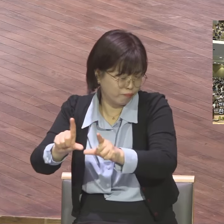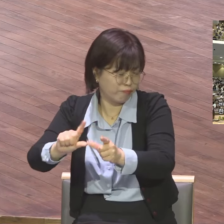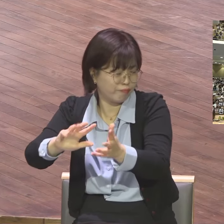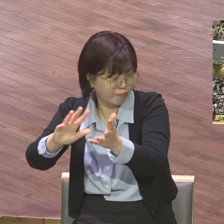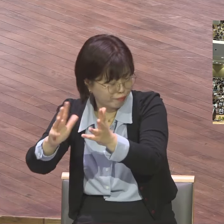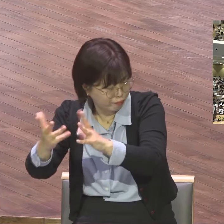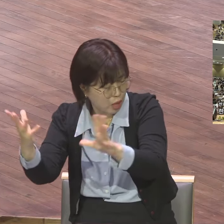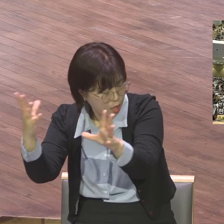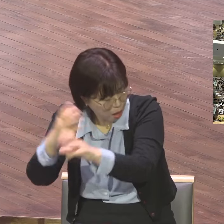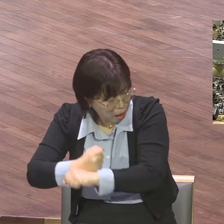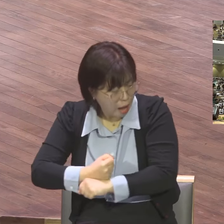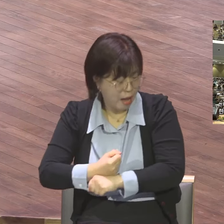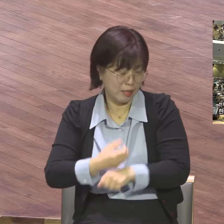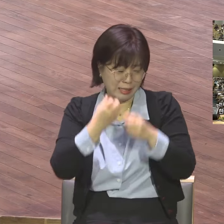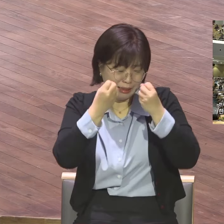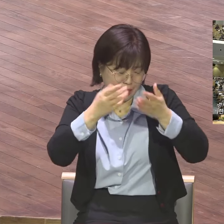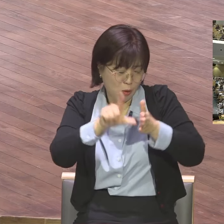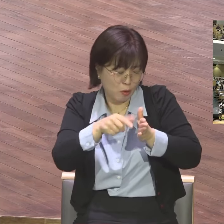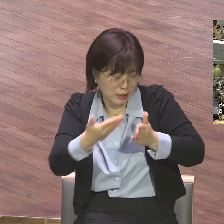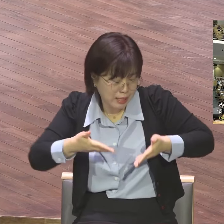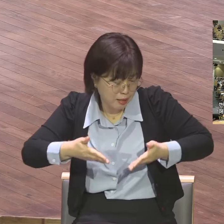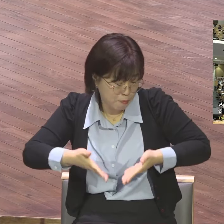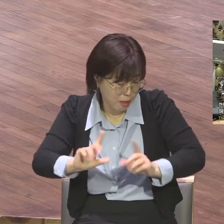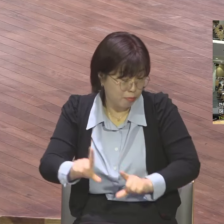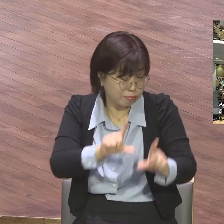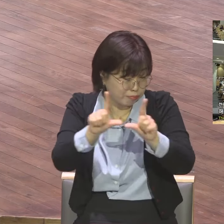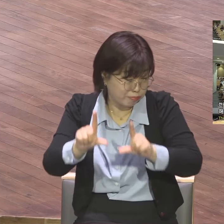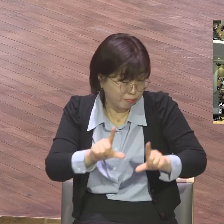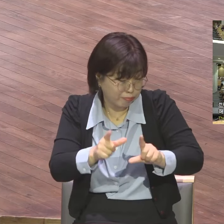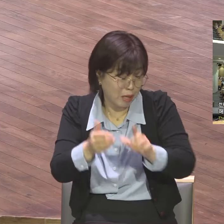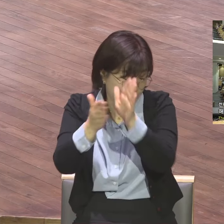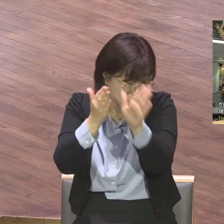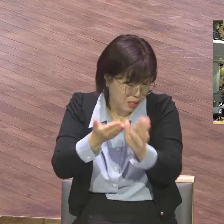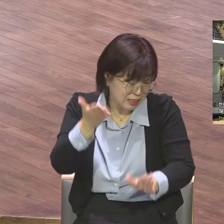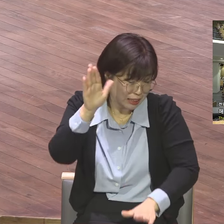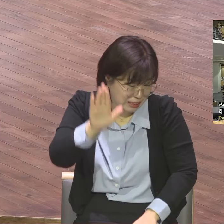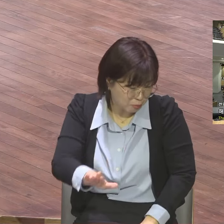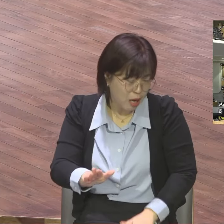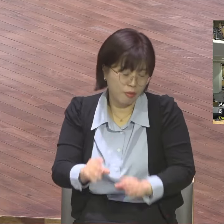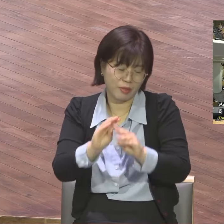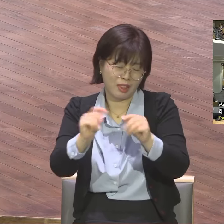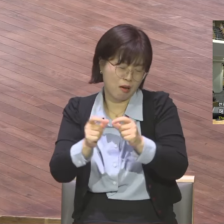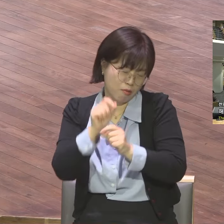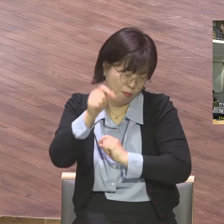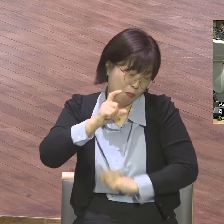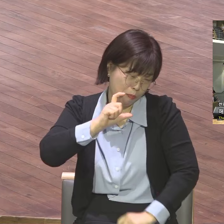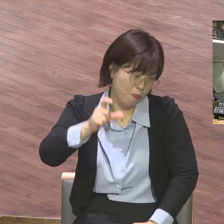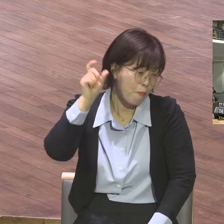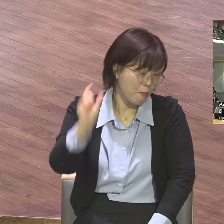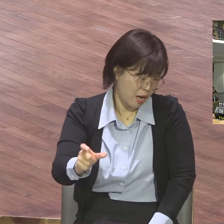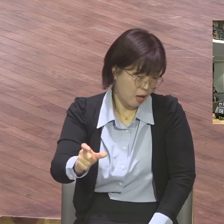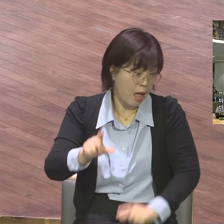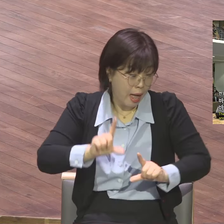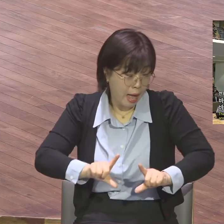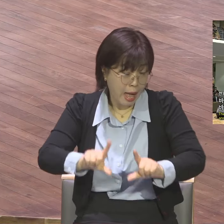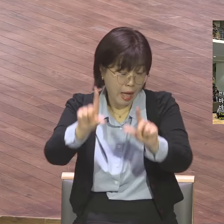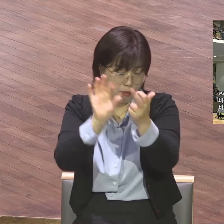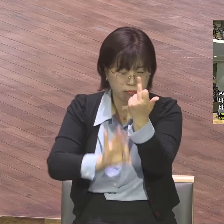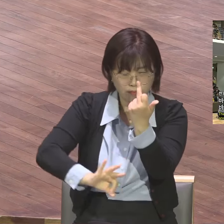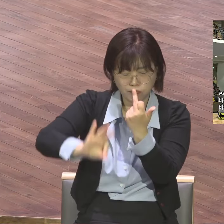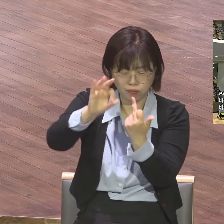한 세대는 오되 땅은 영원히 있도다. 해는 뜨고 해는 지되 그 떴던 곳으로 빨리